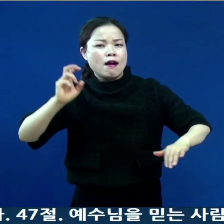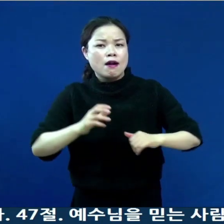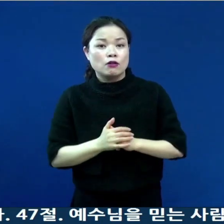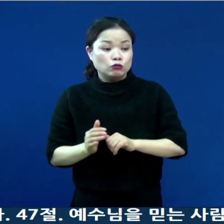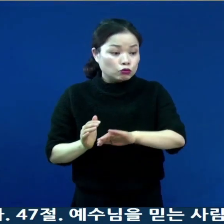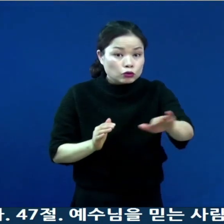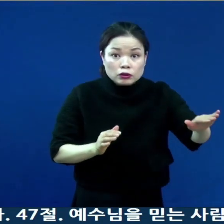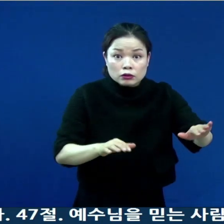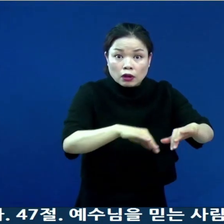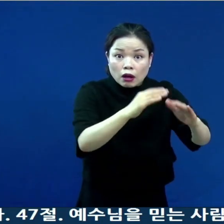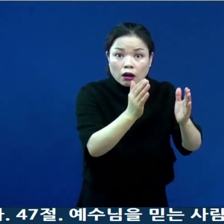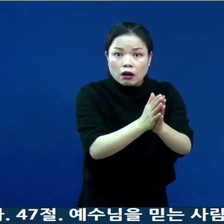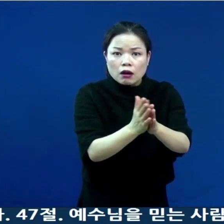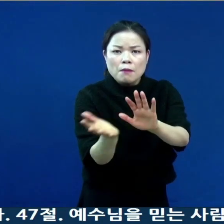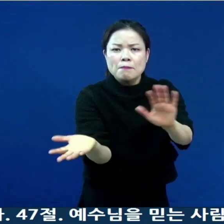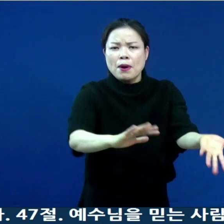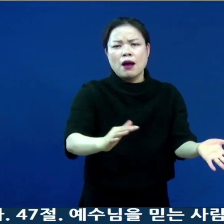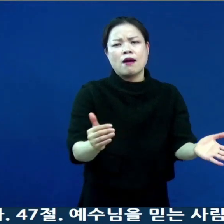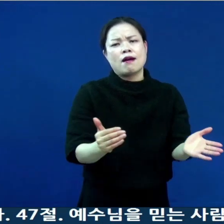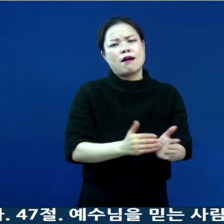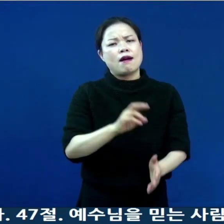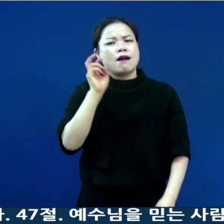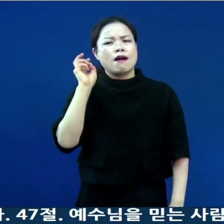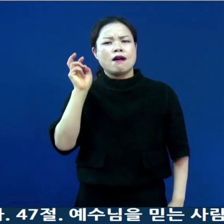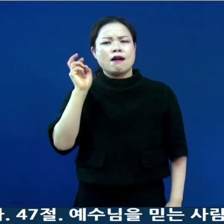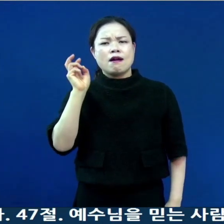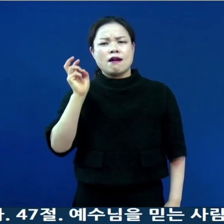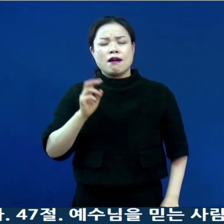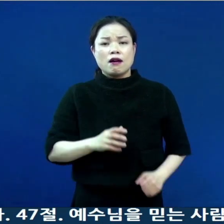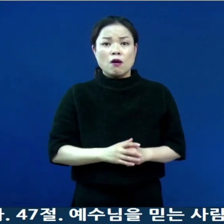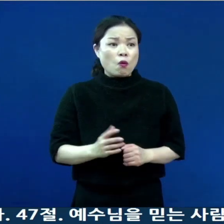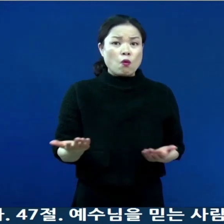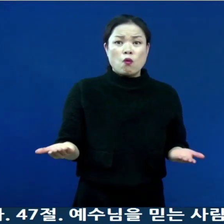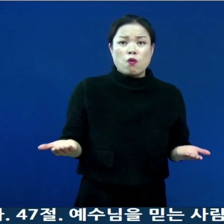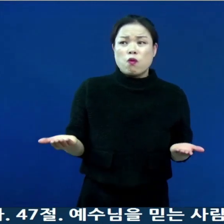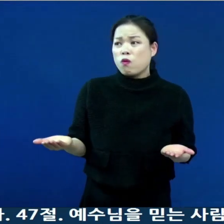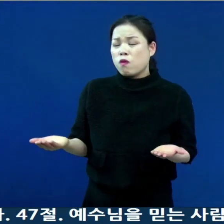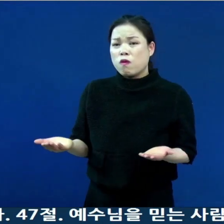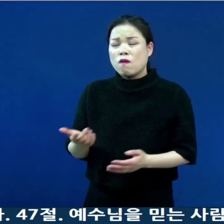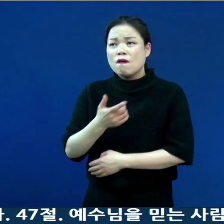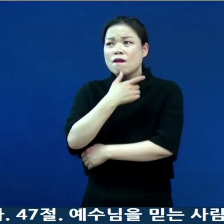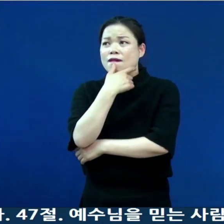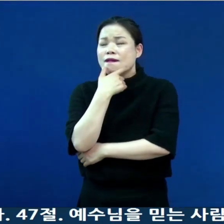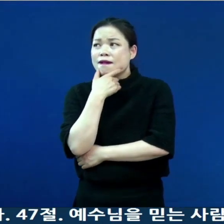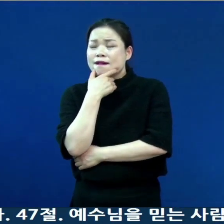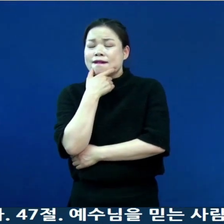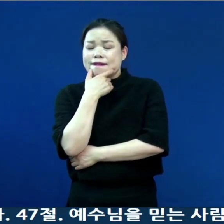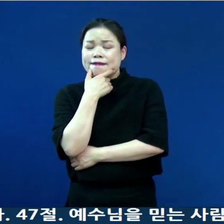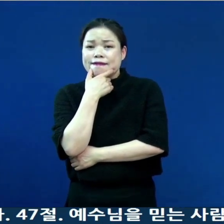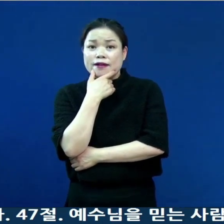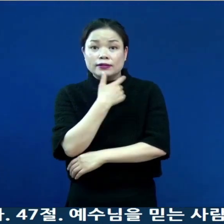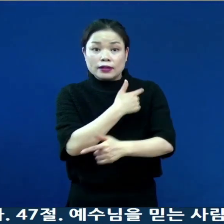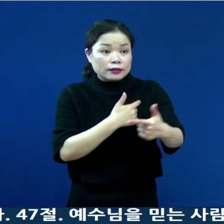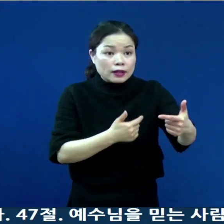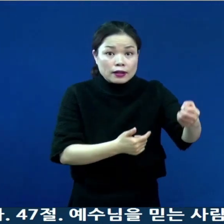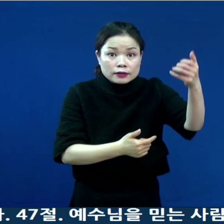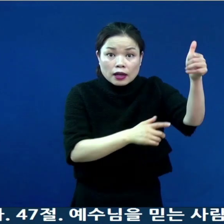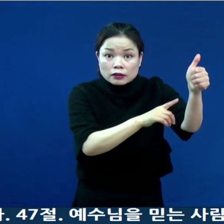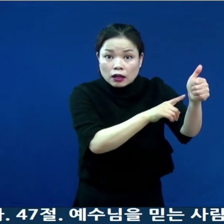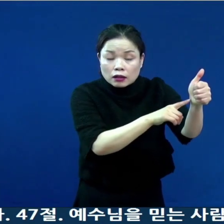되면 우리는 다 멸절이다. 어떻게 할까? 이때